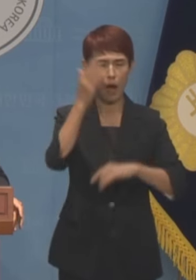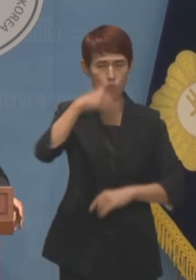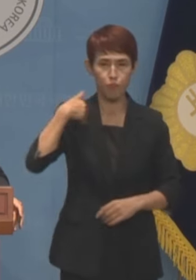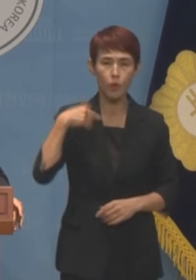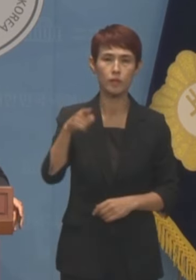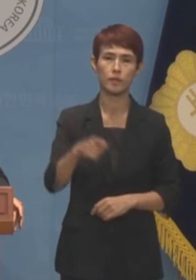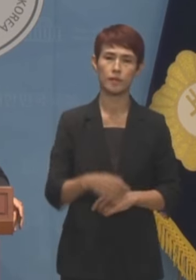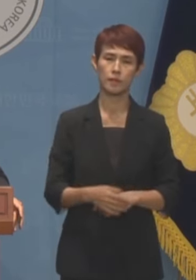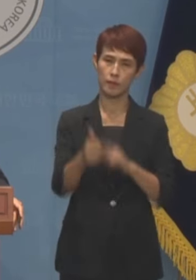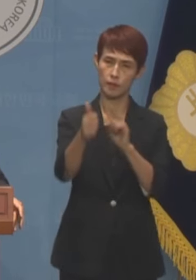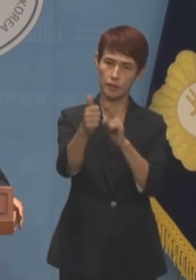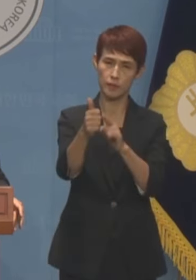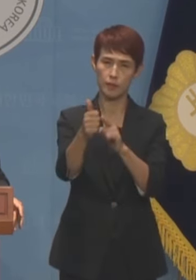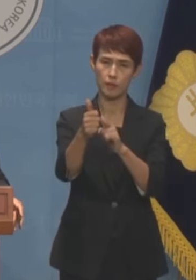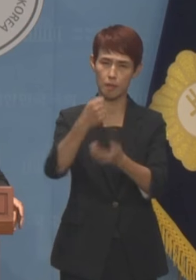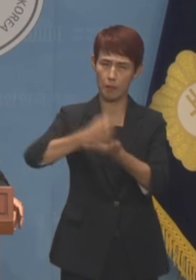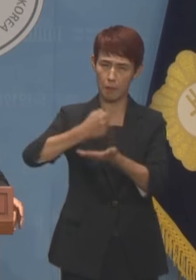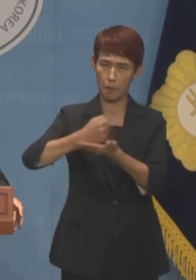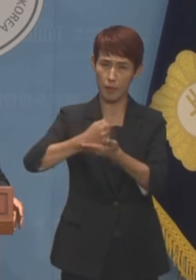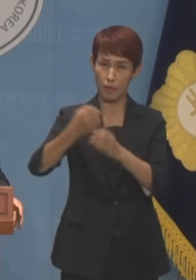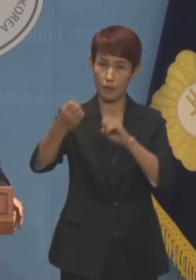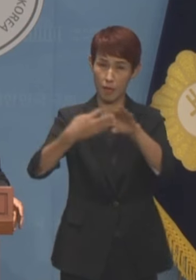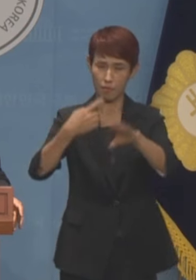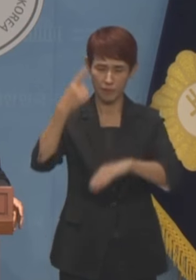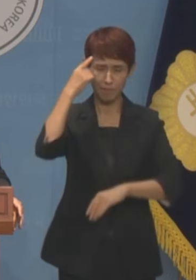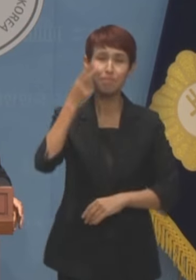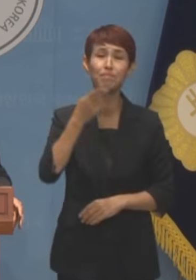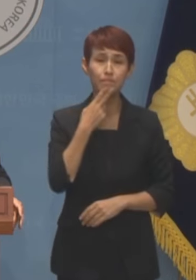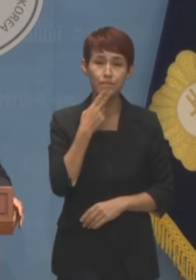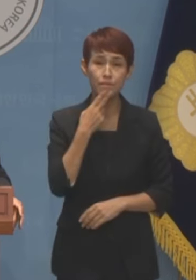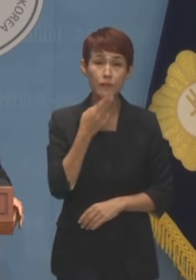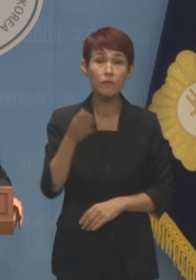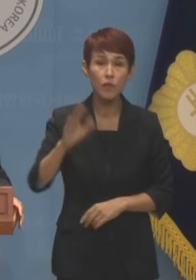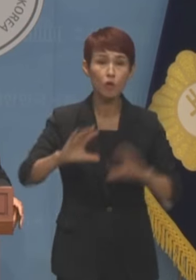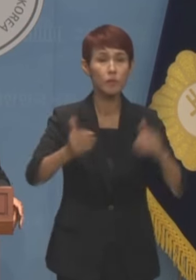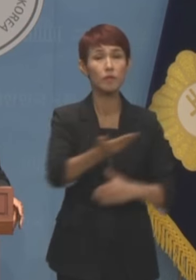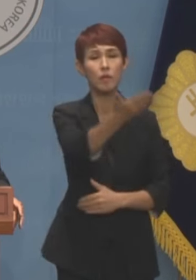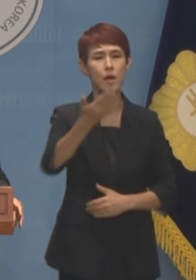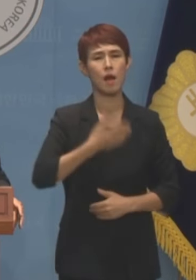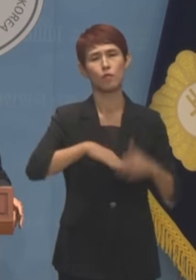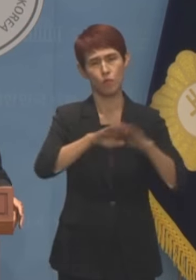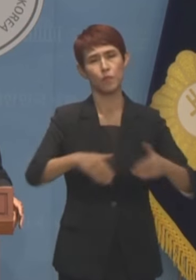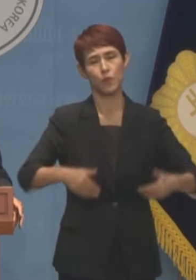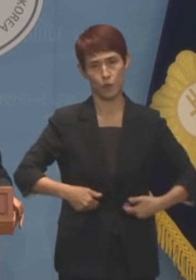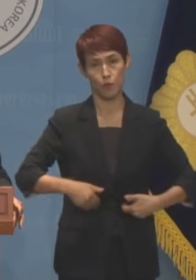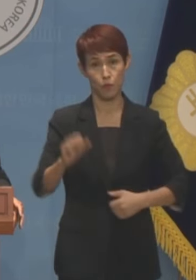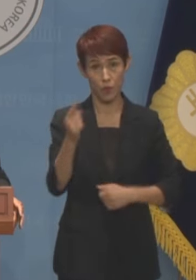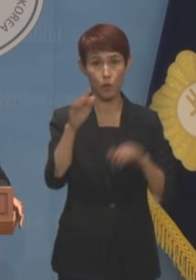직무대행의 궤변에 하나하나 다을 할 가치조차 없지만 국민 여러분은 아셔야